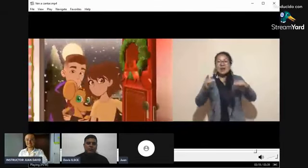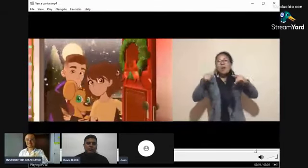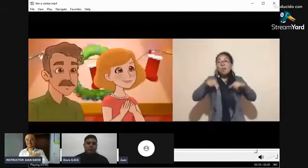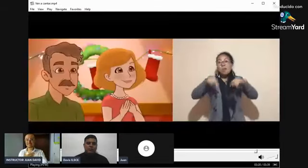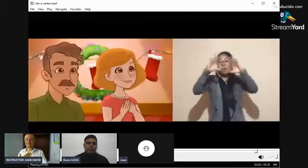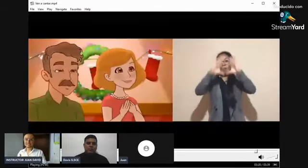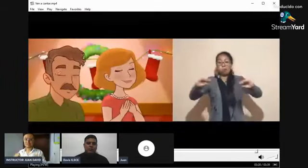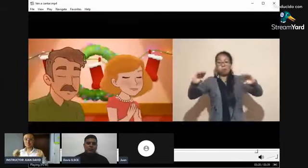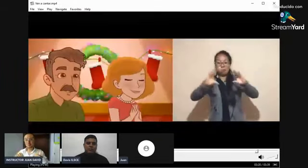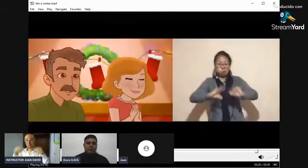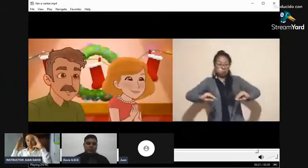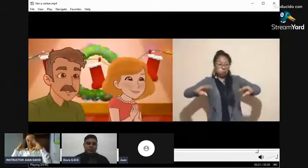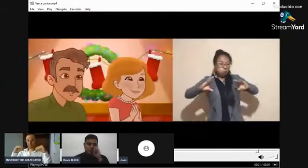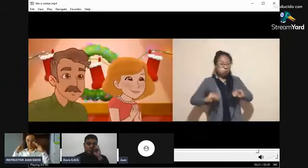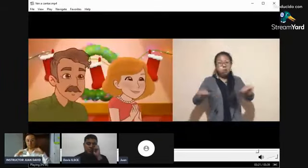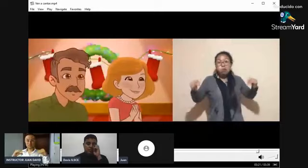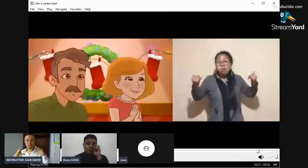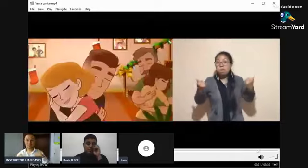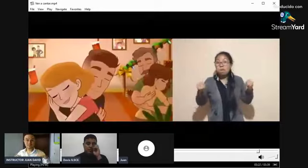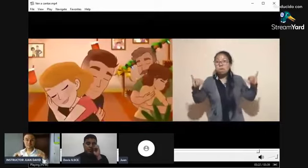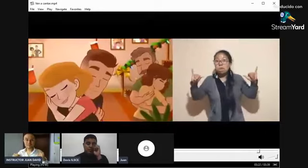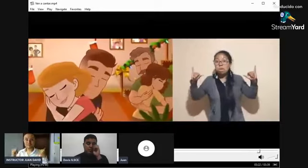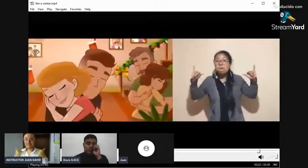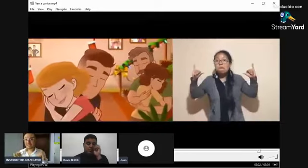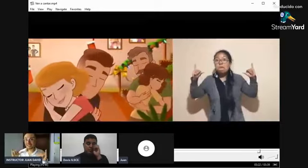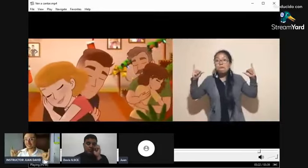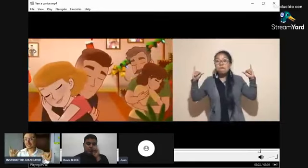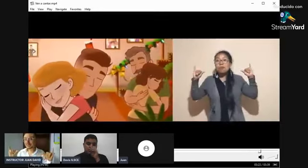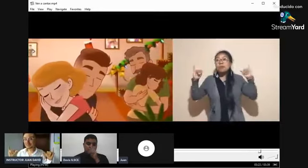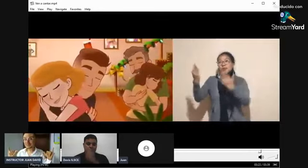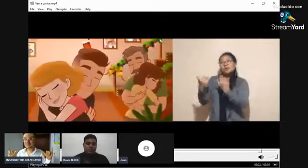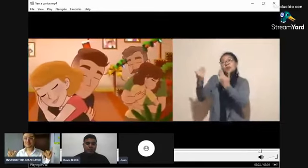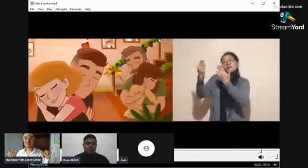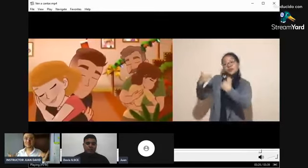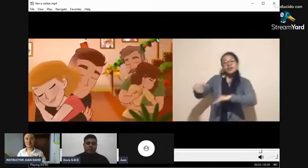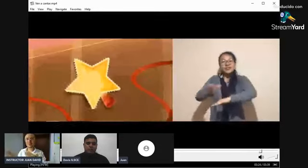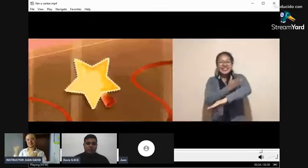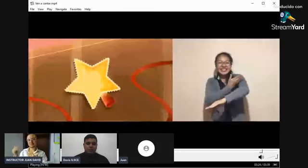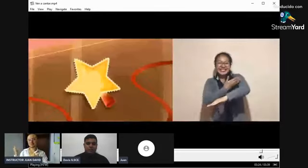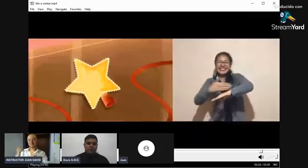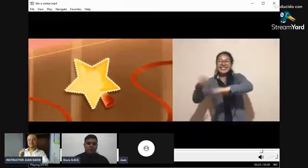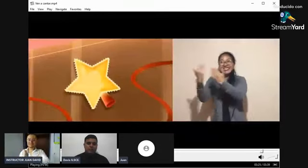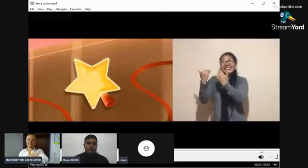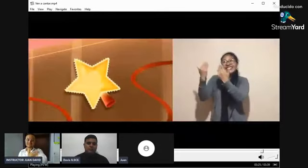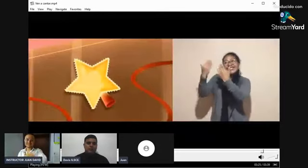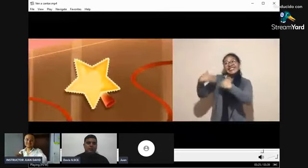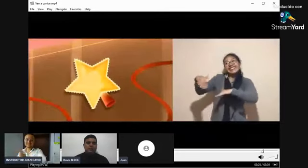Ven a cantar, que ya está aquí la Navidad.